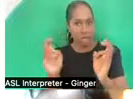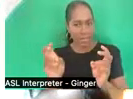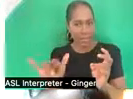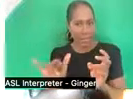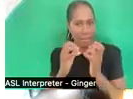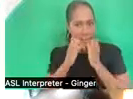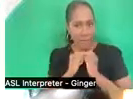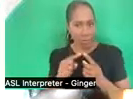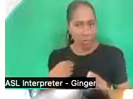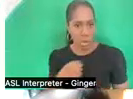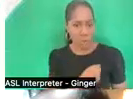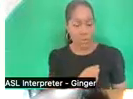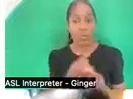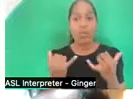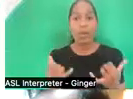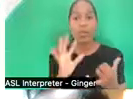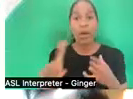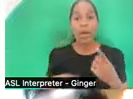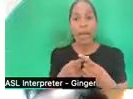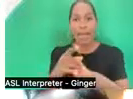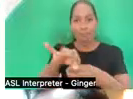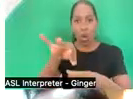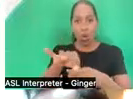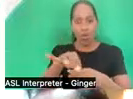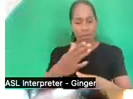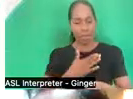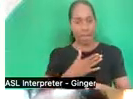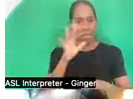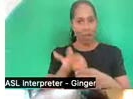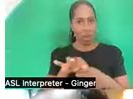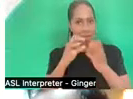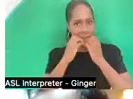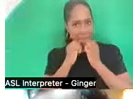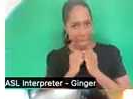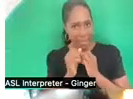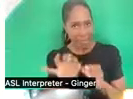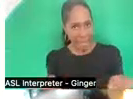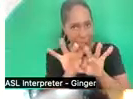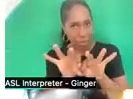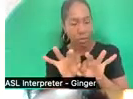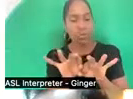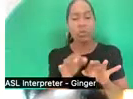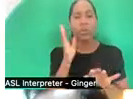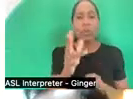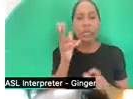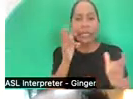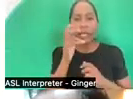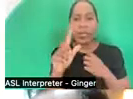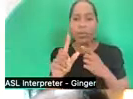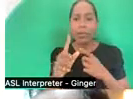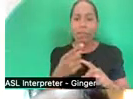Mi voto importa vamos a escuchar de intercesores y líderes auto